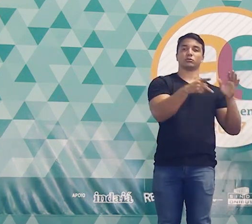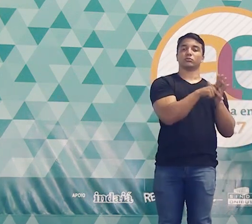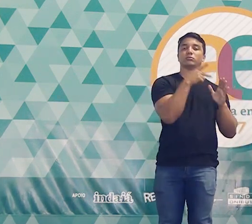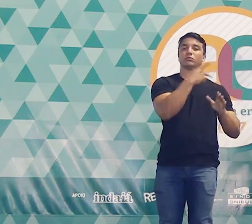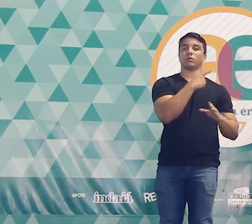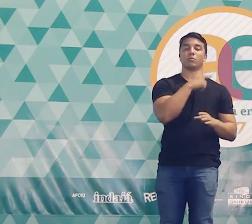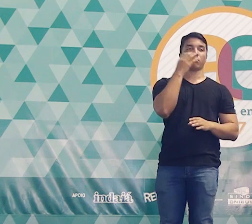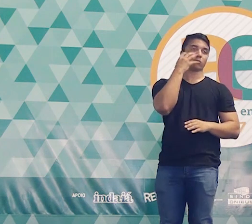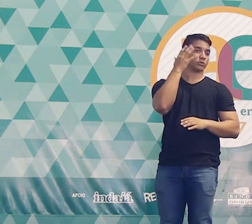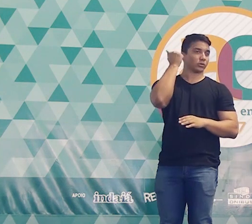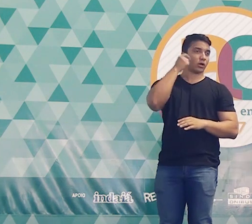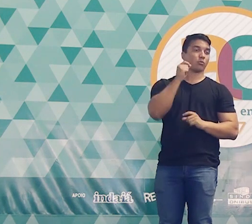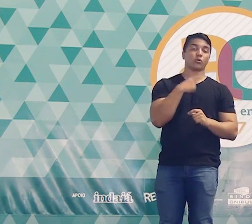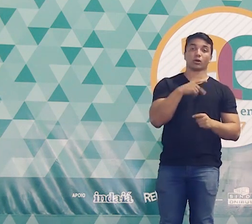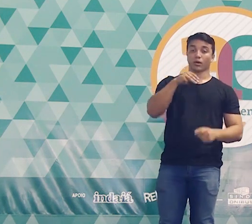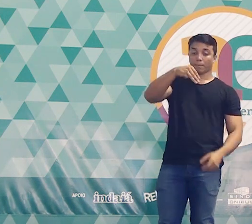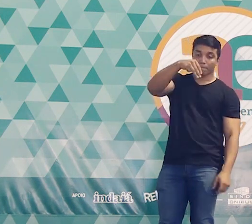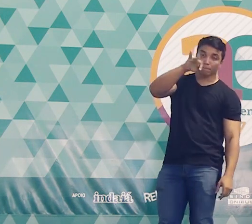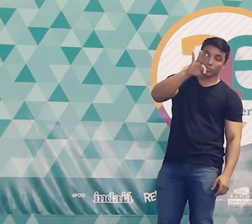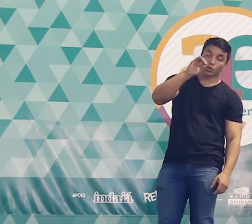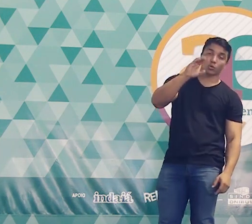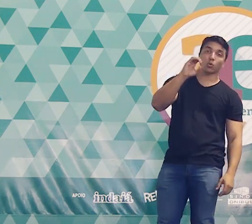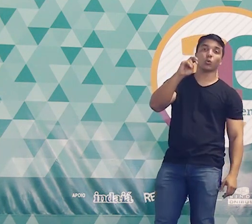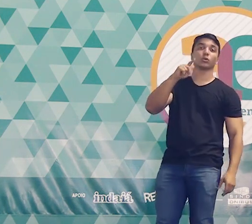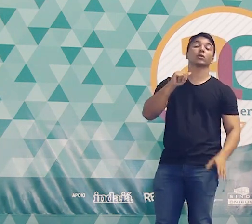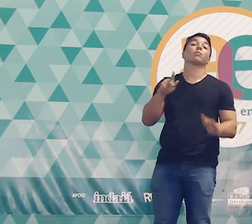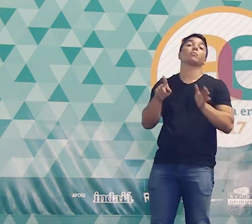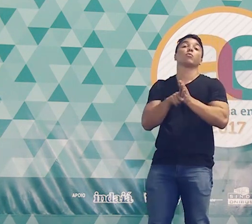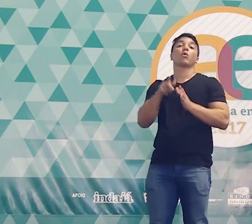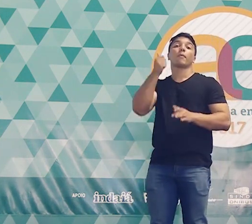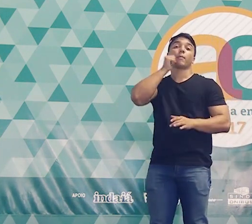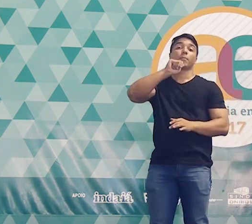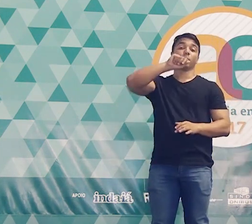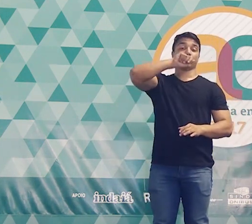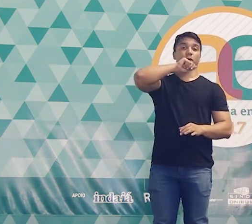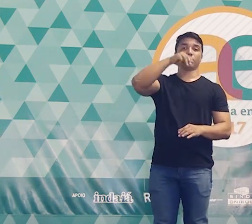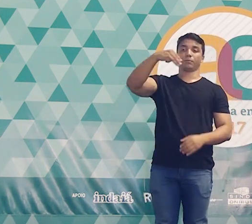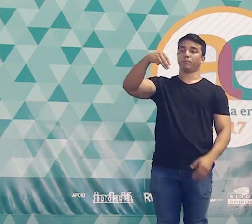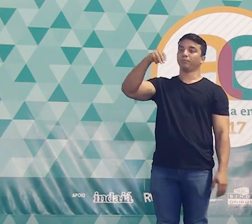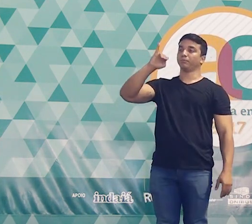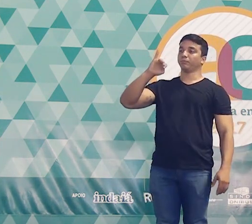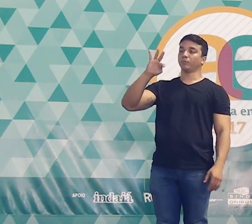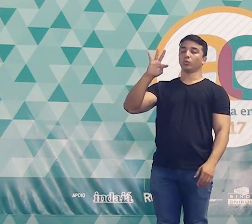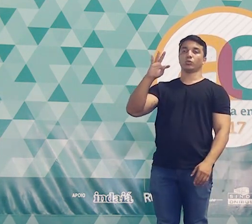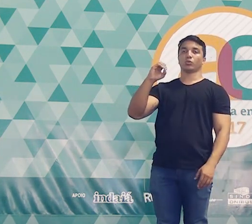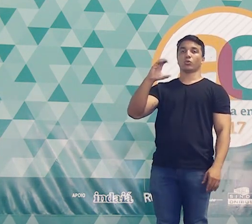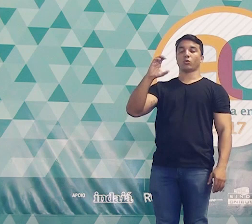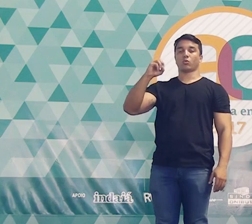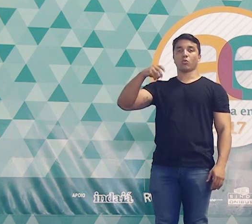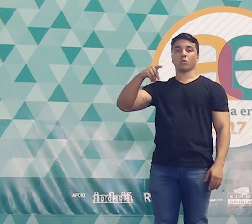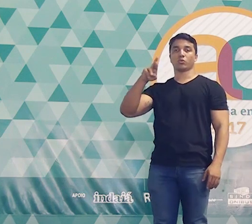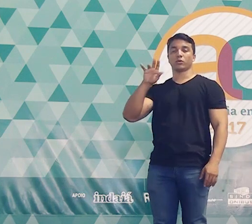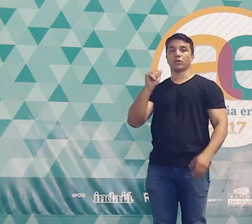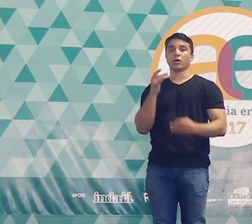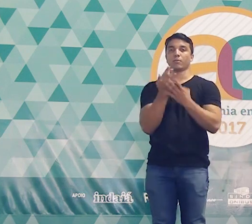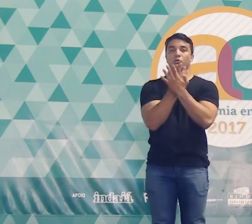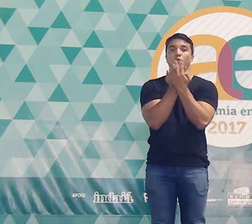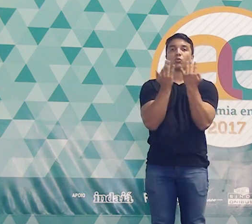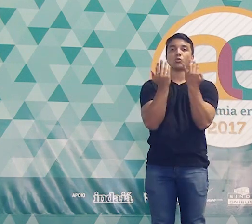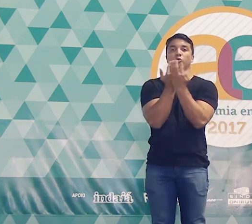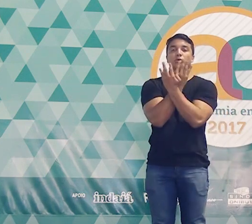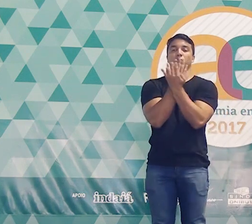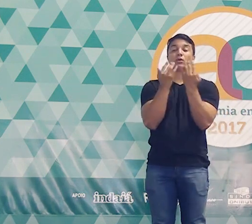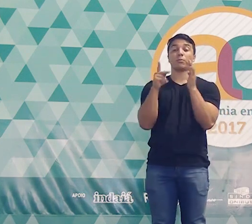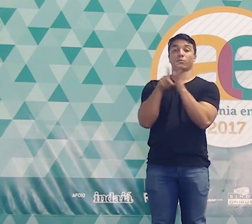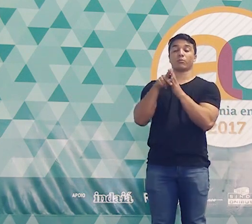mas é bom que vocês saibam. As mitocôndrias que nós herdamos vem de nossas mães, tá certo? A mitocôndria que eu tenho é a